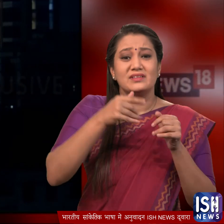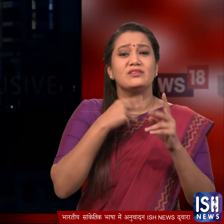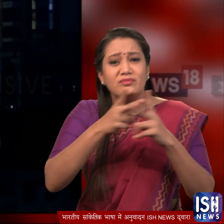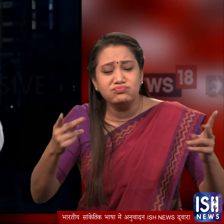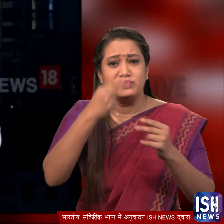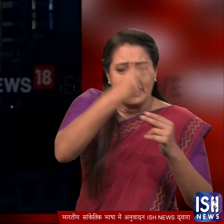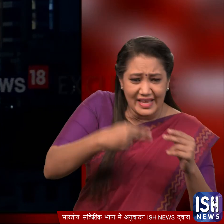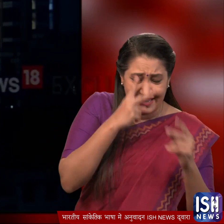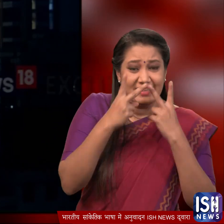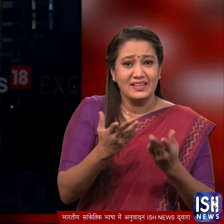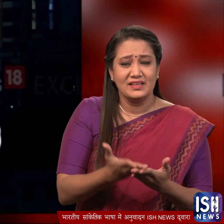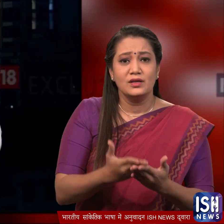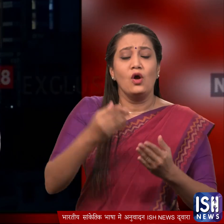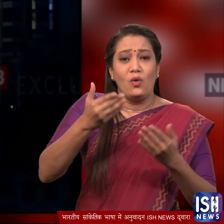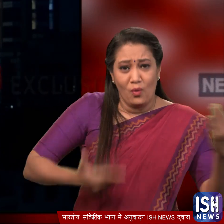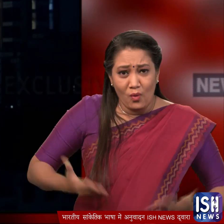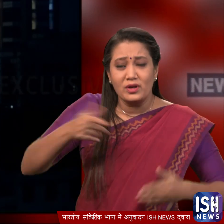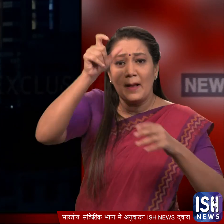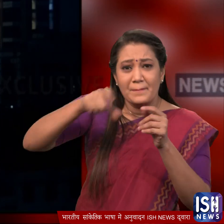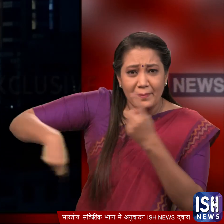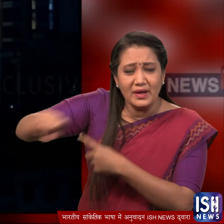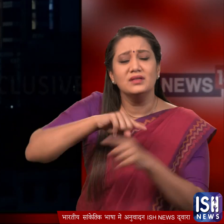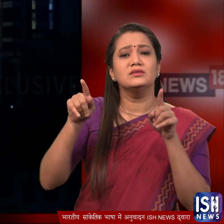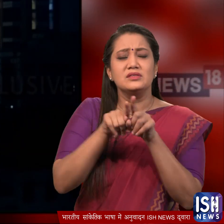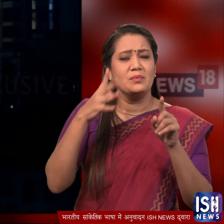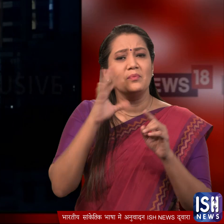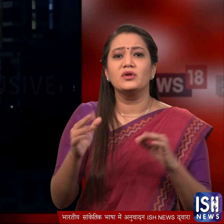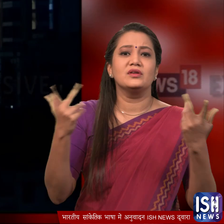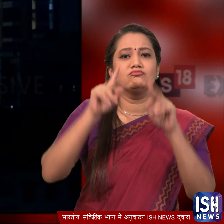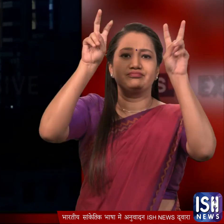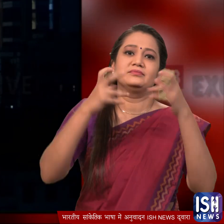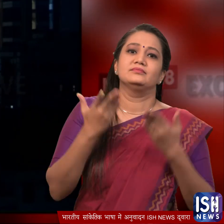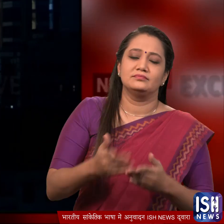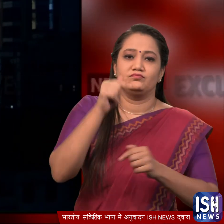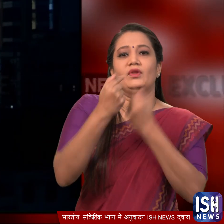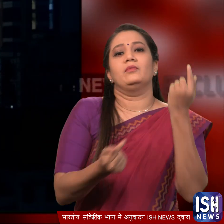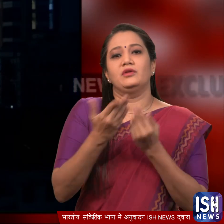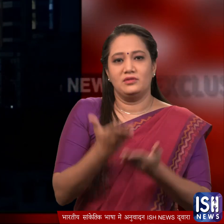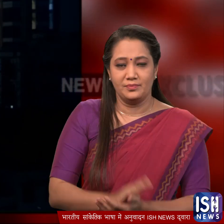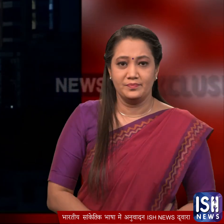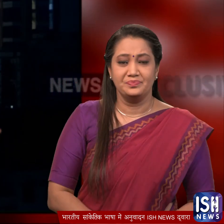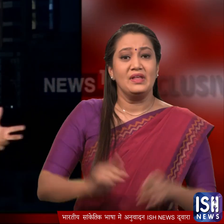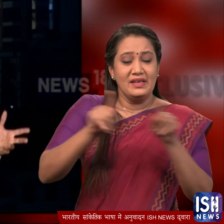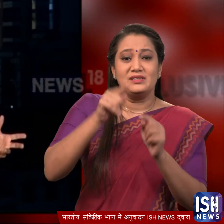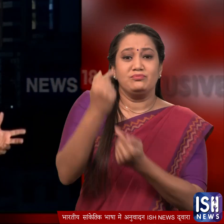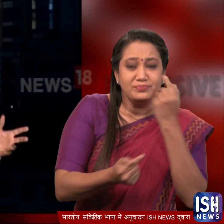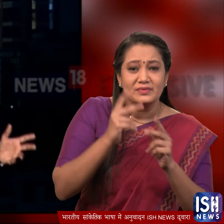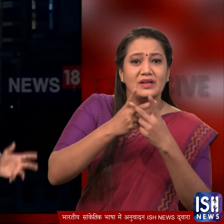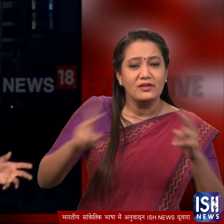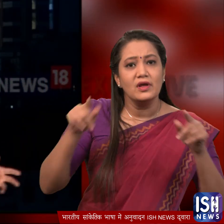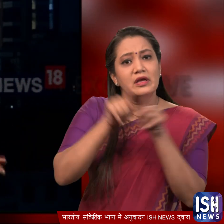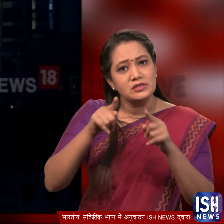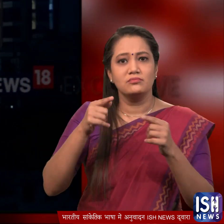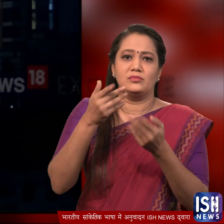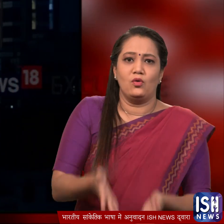ही इस बात से तय होता है कि कोलकाता के लोगों के बीच सबसे ज्यादा चर्चा में क्या है। इस नजरिए से भी ये चुनावी मिठाइयां